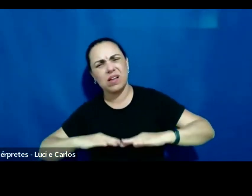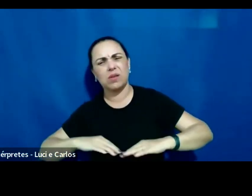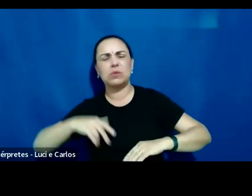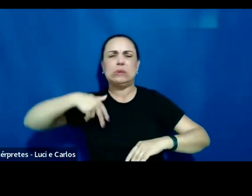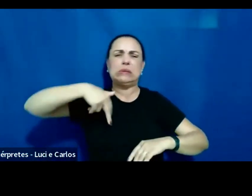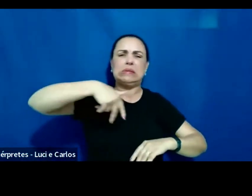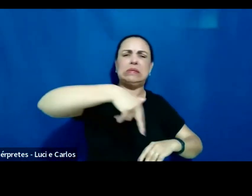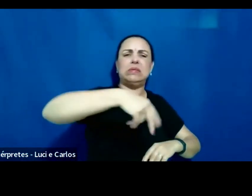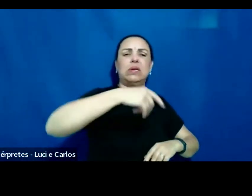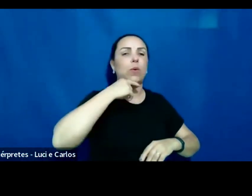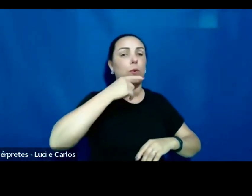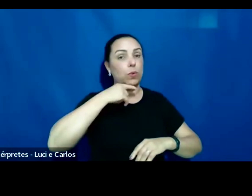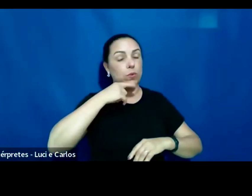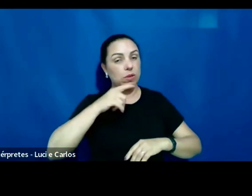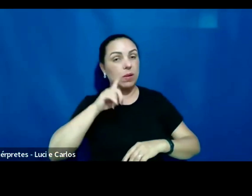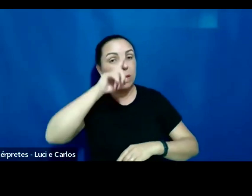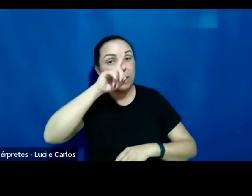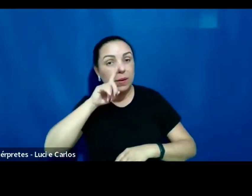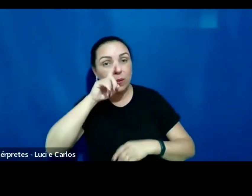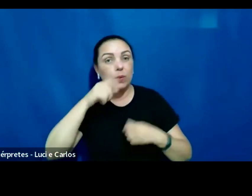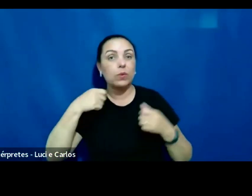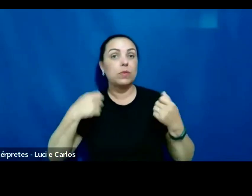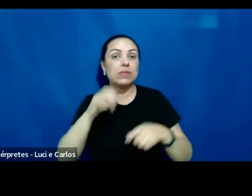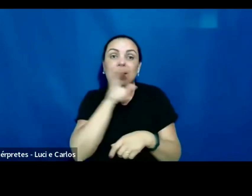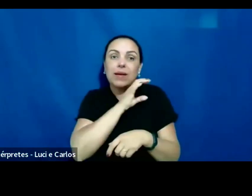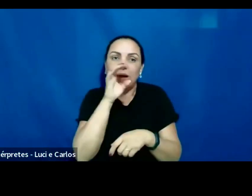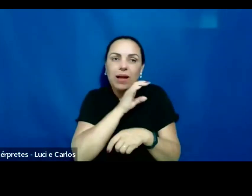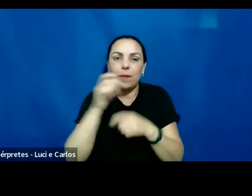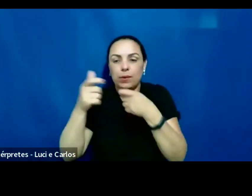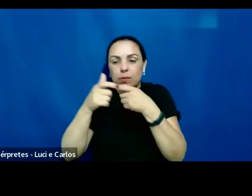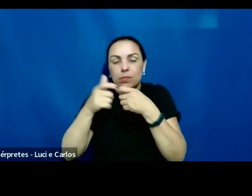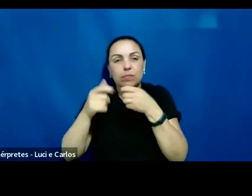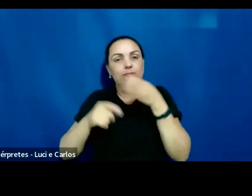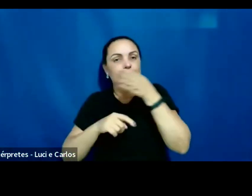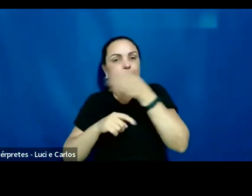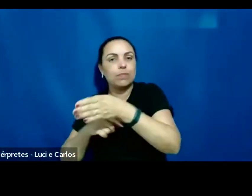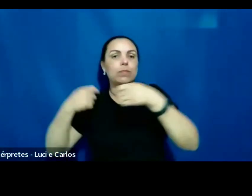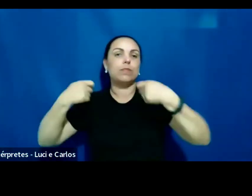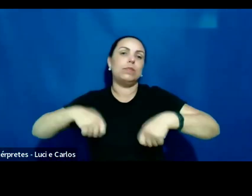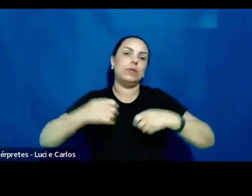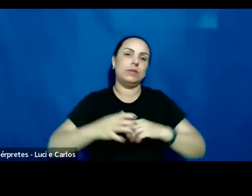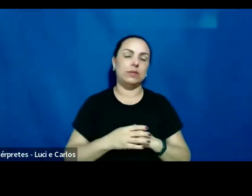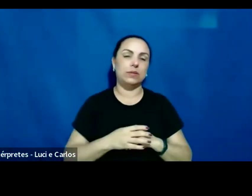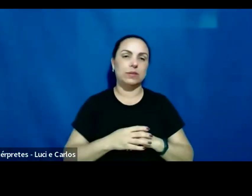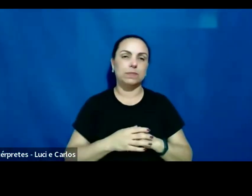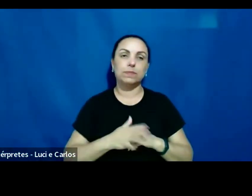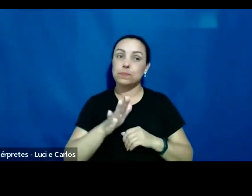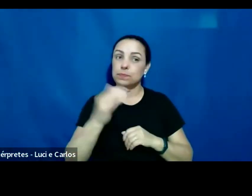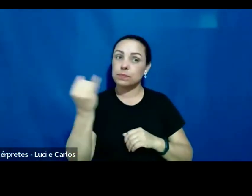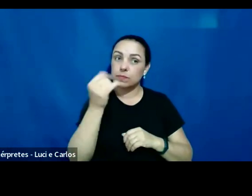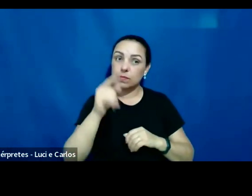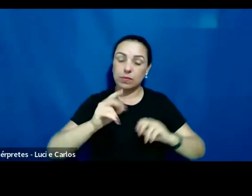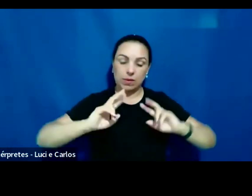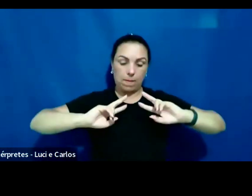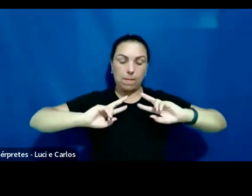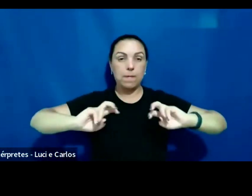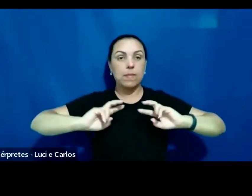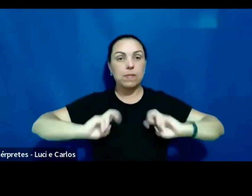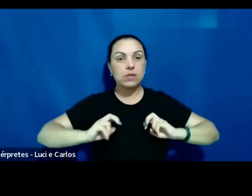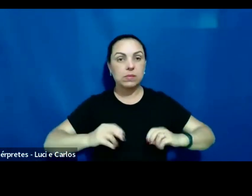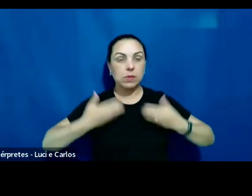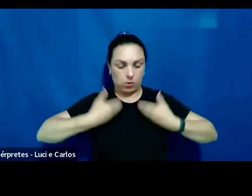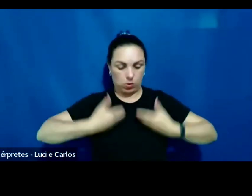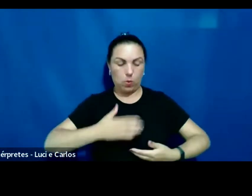antes. Tudo tem que ser investigado. Lembre-se, o seu corpo, ele dá sinais.